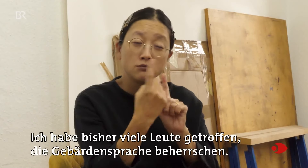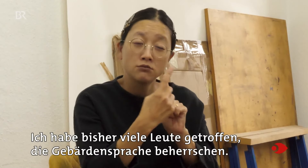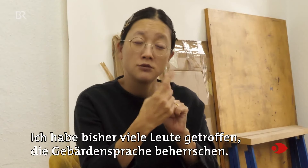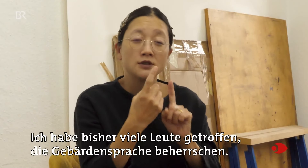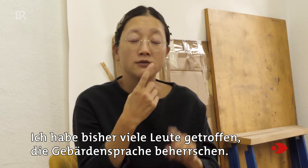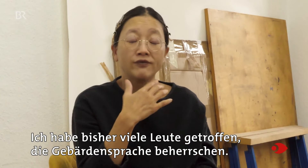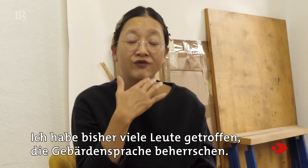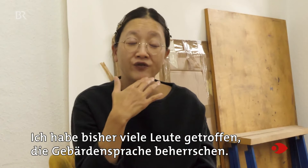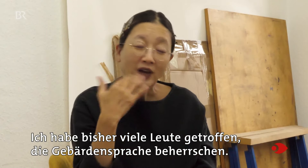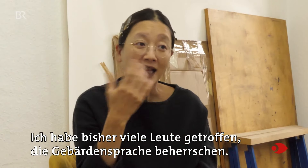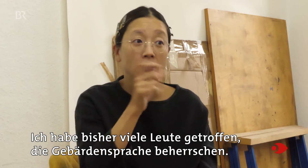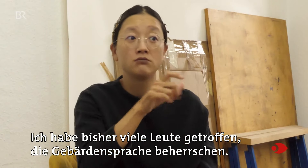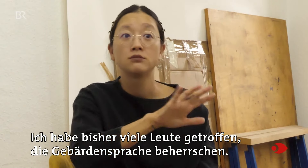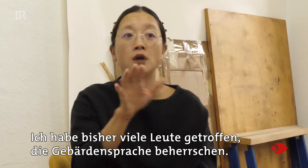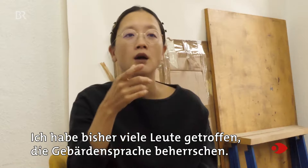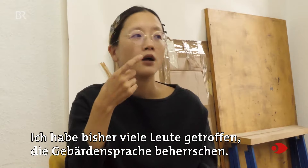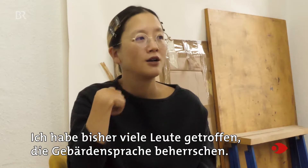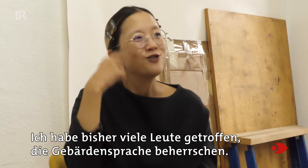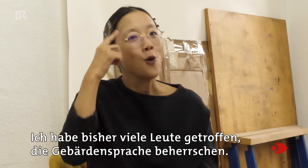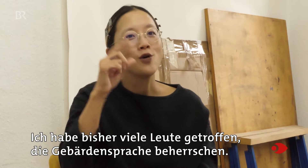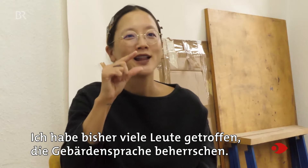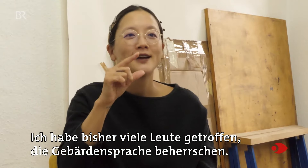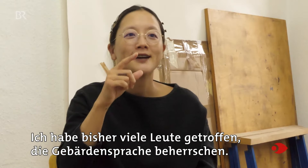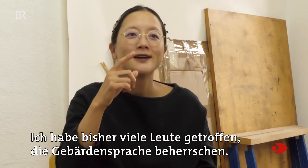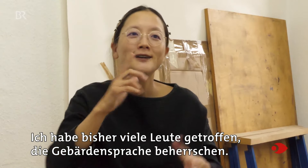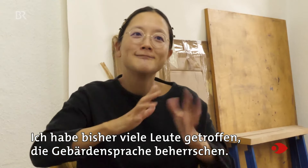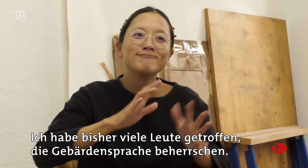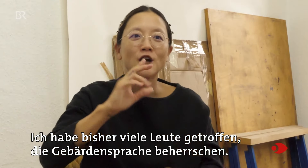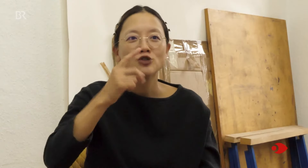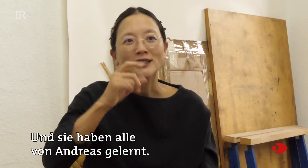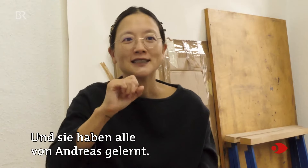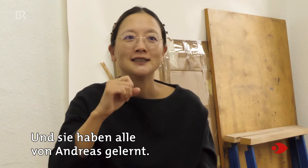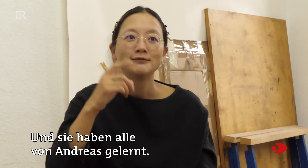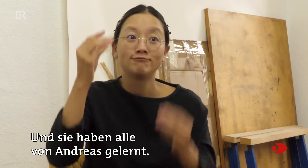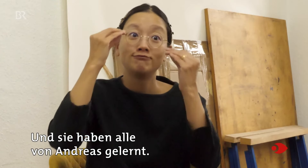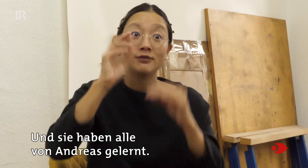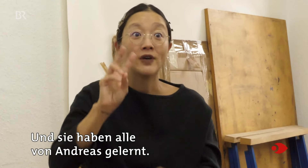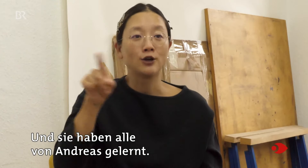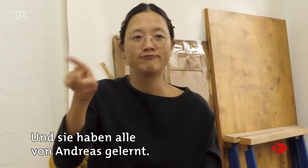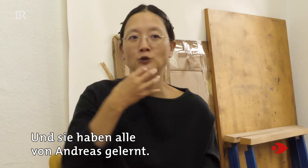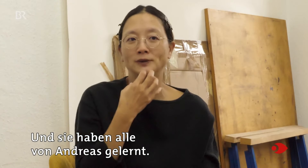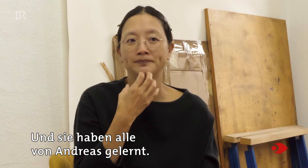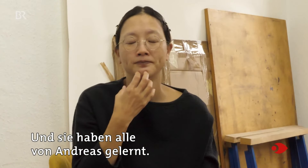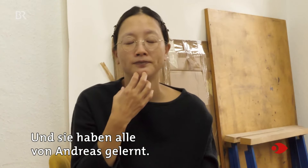Ich habe bisher viele Leute getroffen, die Gebärdensprache beherrschen. Und sie haben alle von Andreas gelernt.